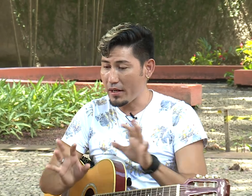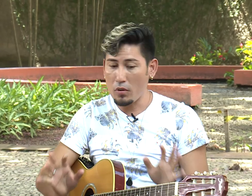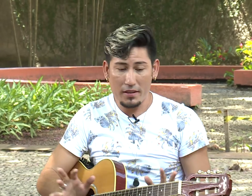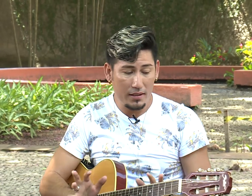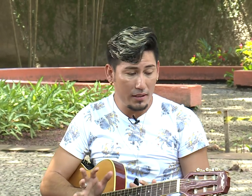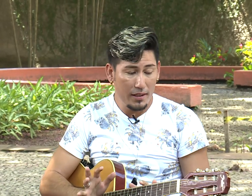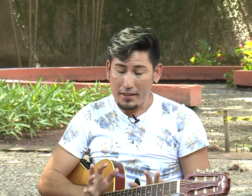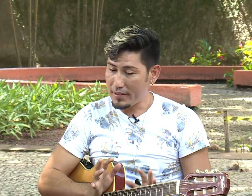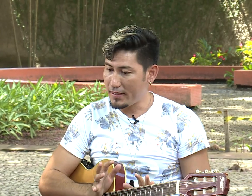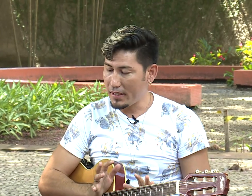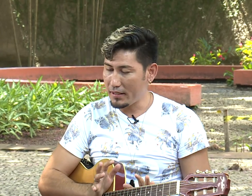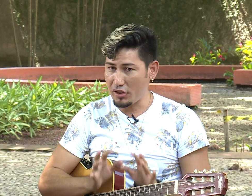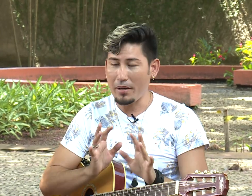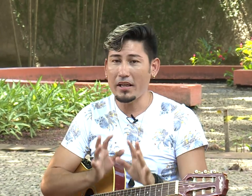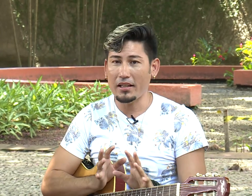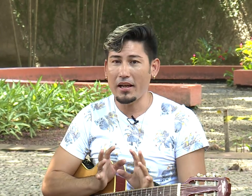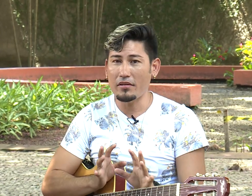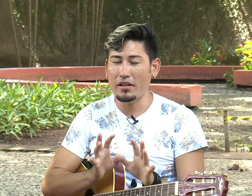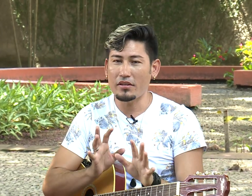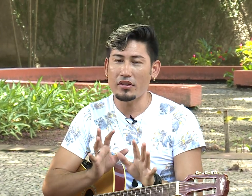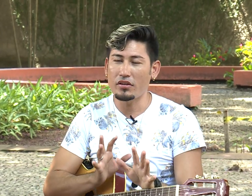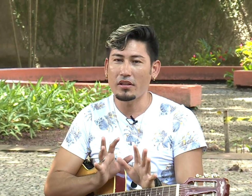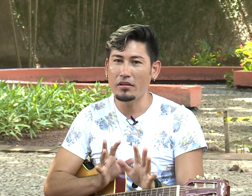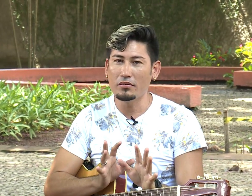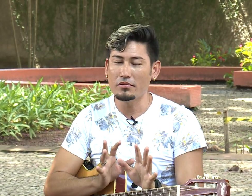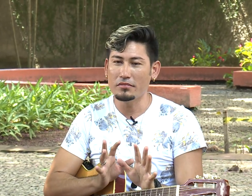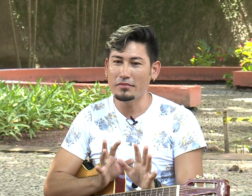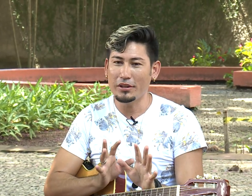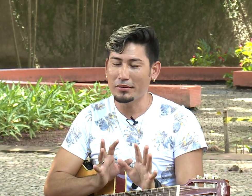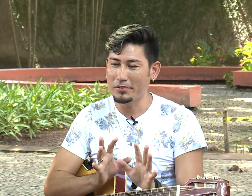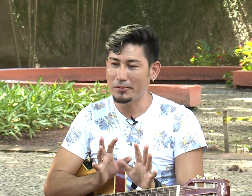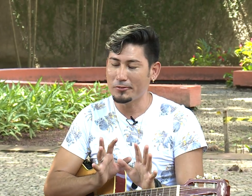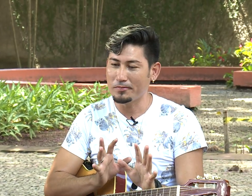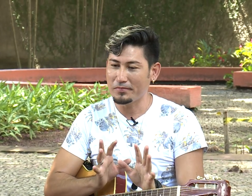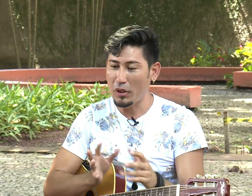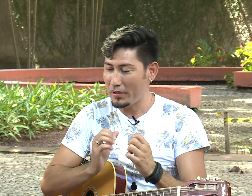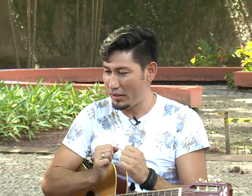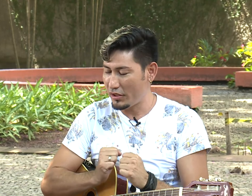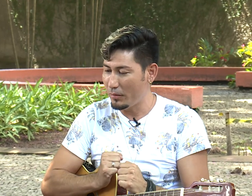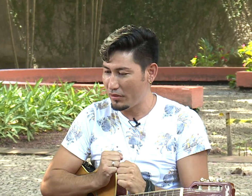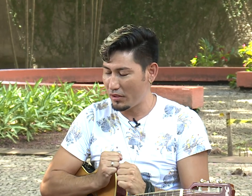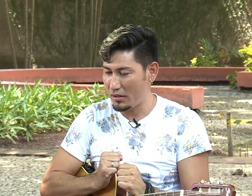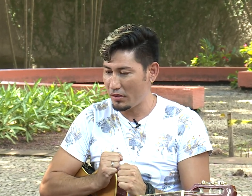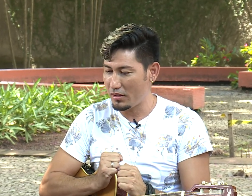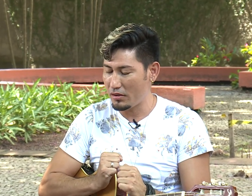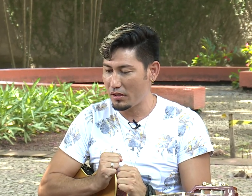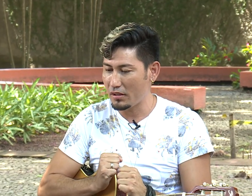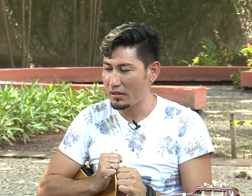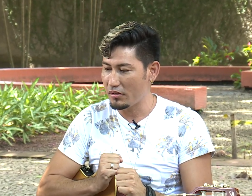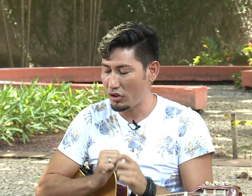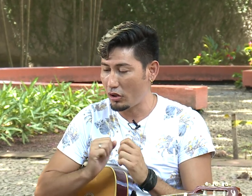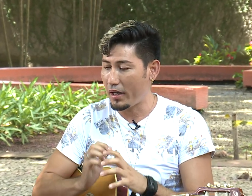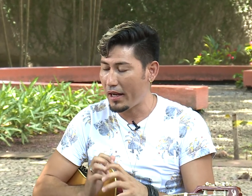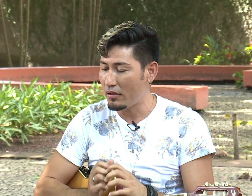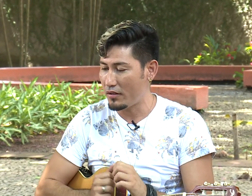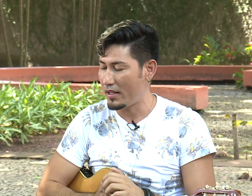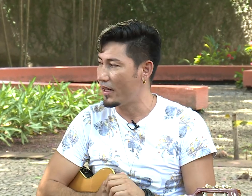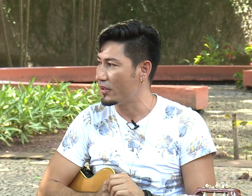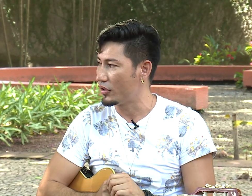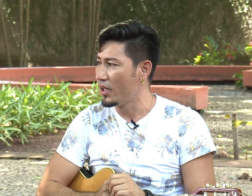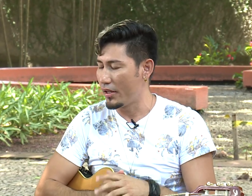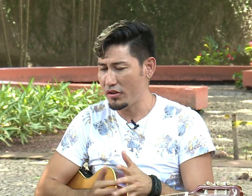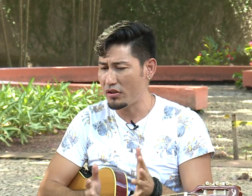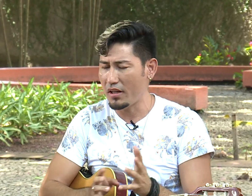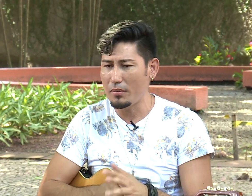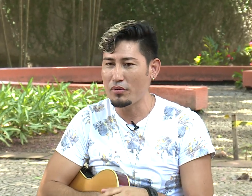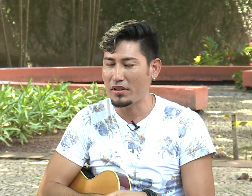gente faz um Carimbol assim sem deixar bem claro que a gente não deixamos de tocar a nossa